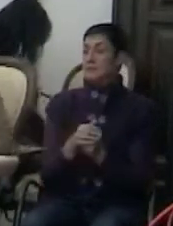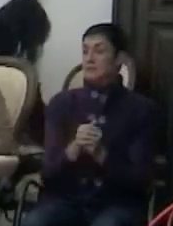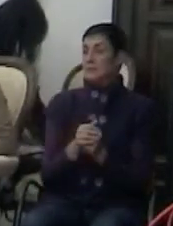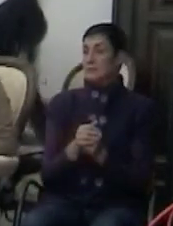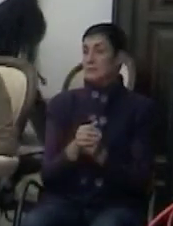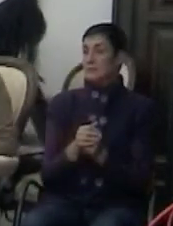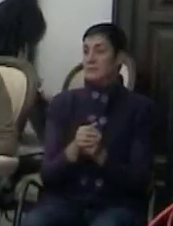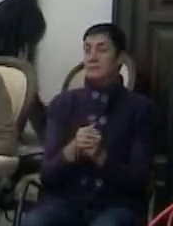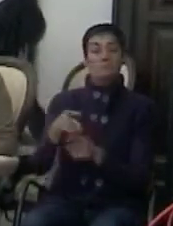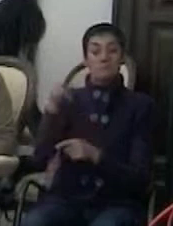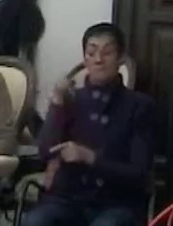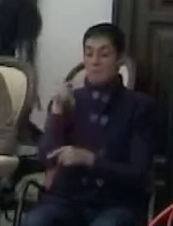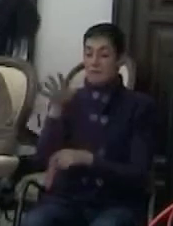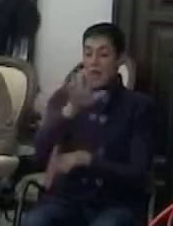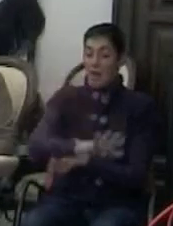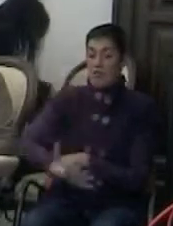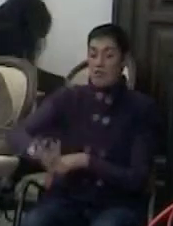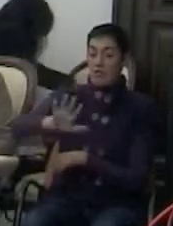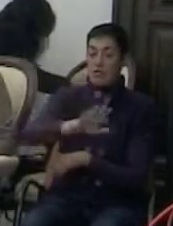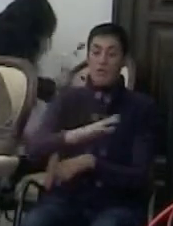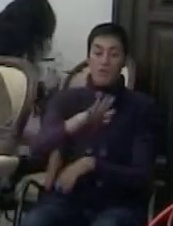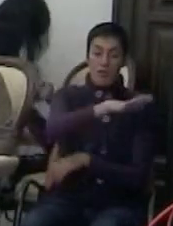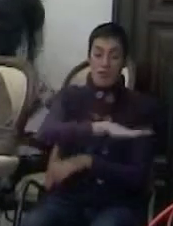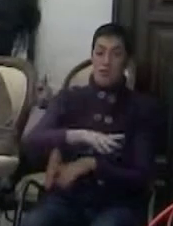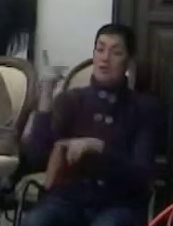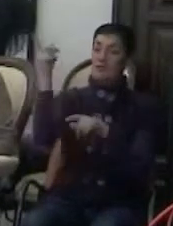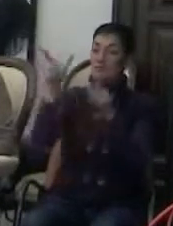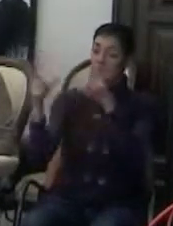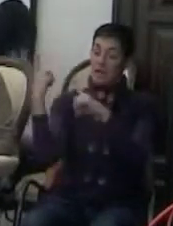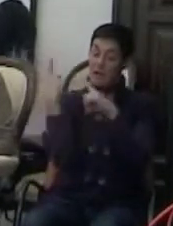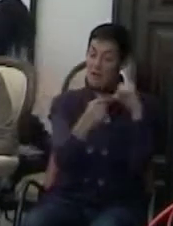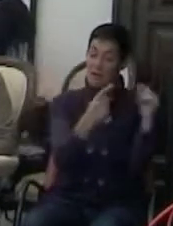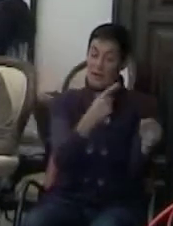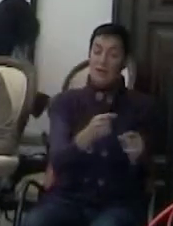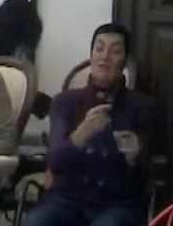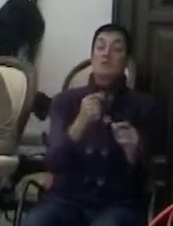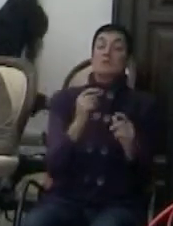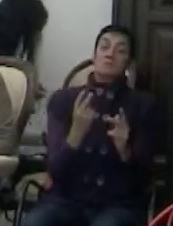El principio de la sanidad allí en los campamentos refugiados